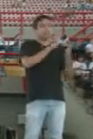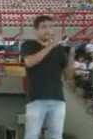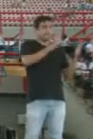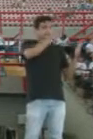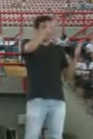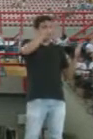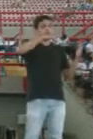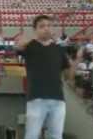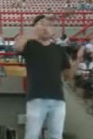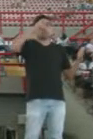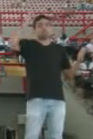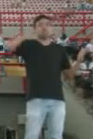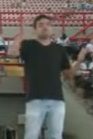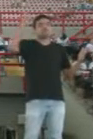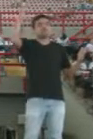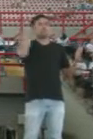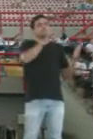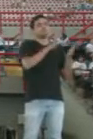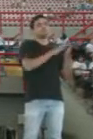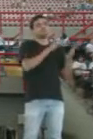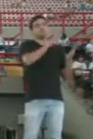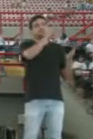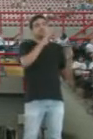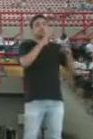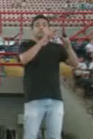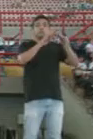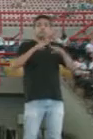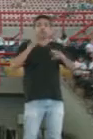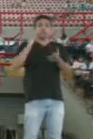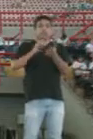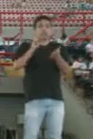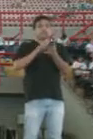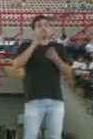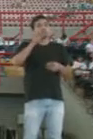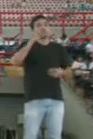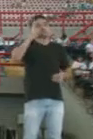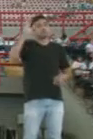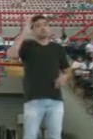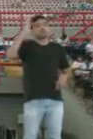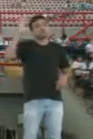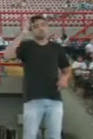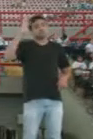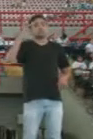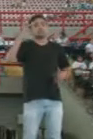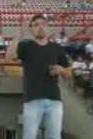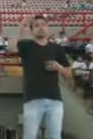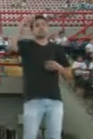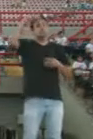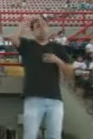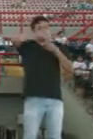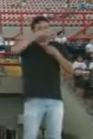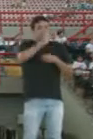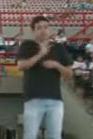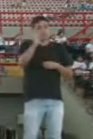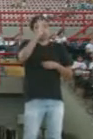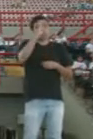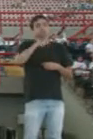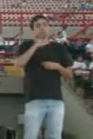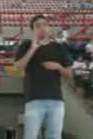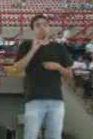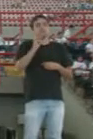mais sábio. A realidade e a imaginação, na nossa faculdade, tem